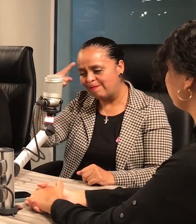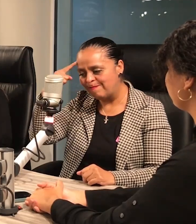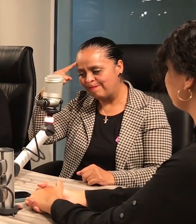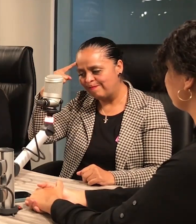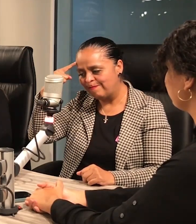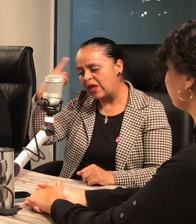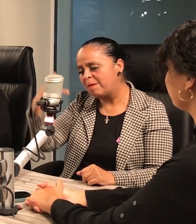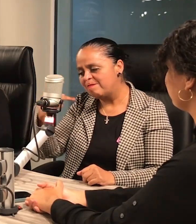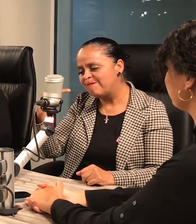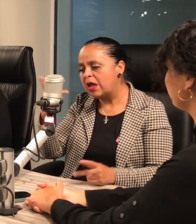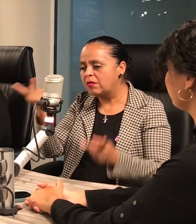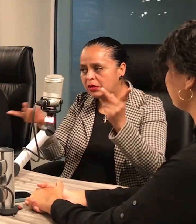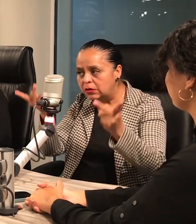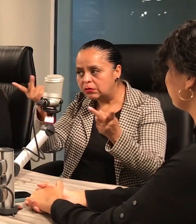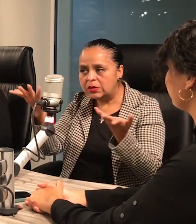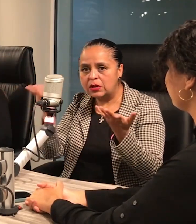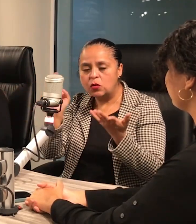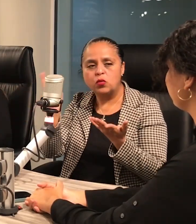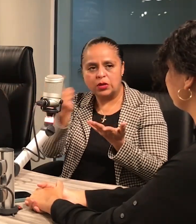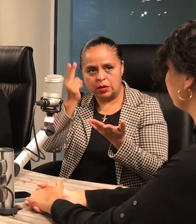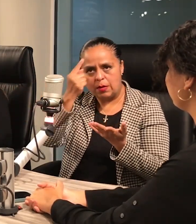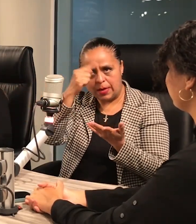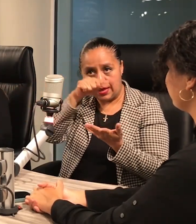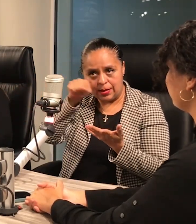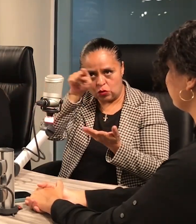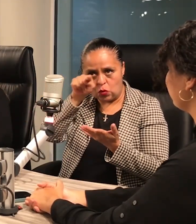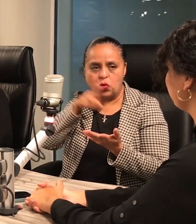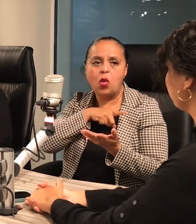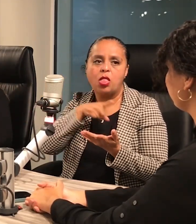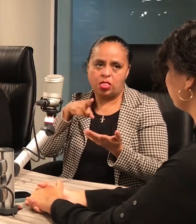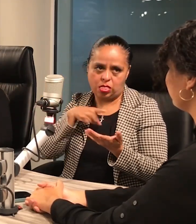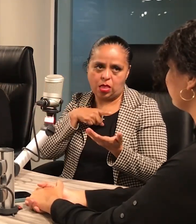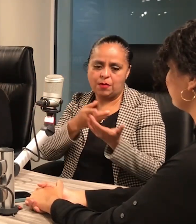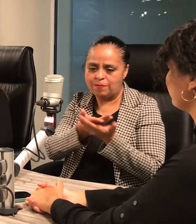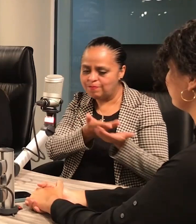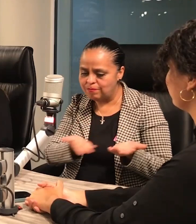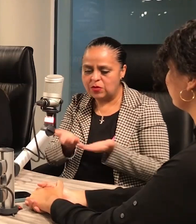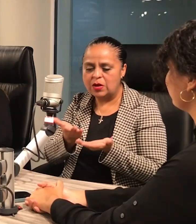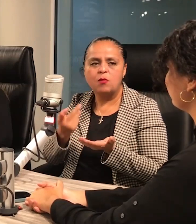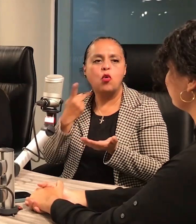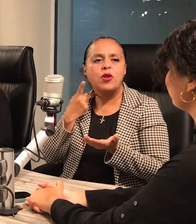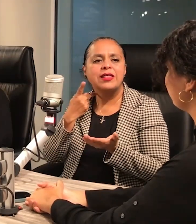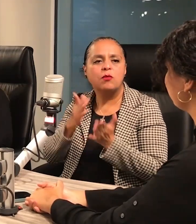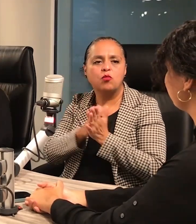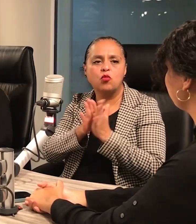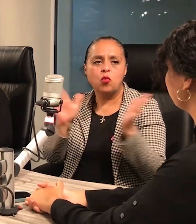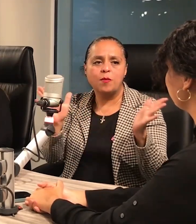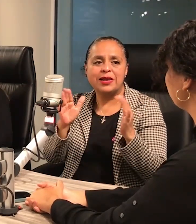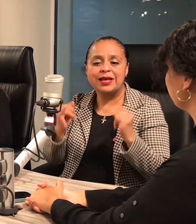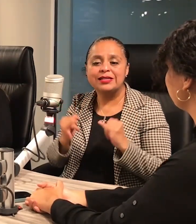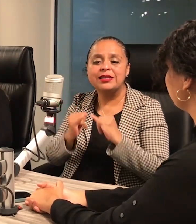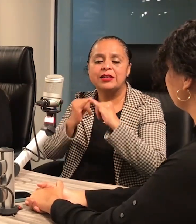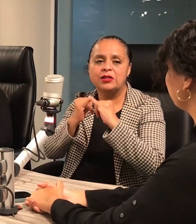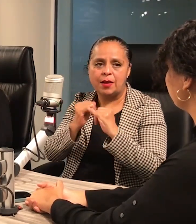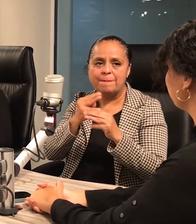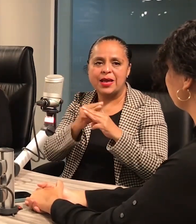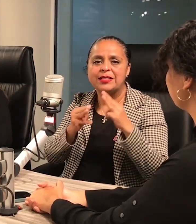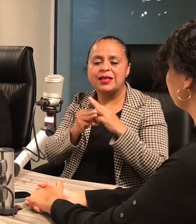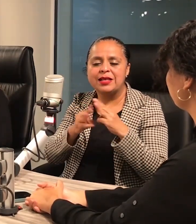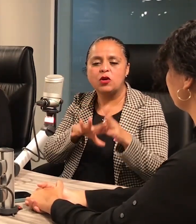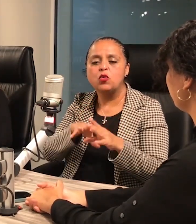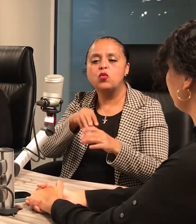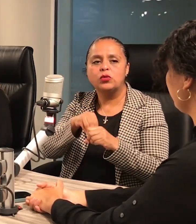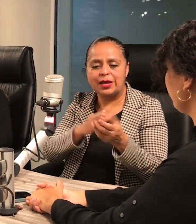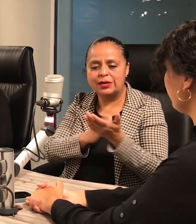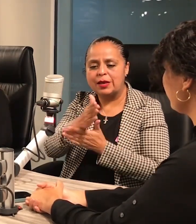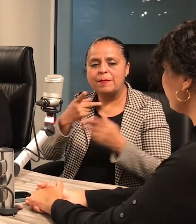coaccione a las universidades para que ellos sean generadores de sus propias políticas institucionales en materia de inclusión y accesibilidad